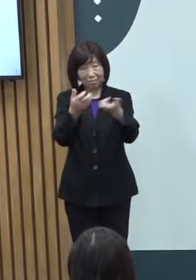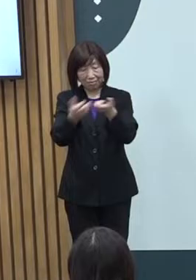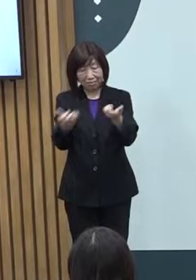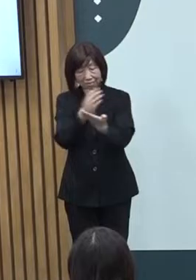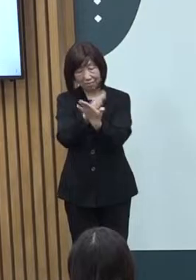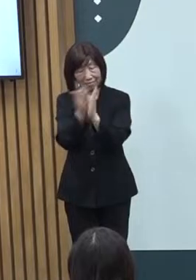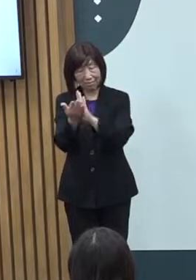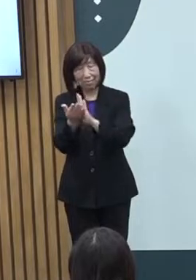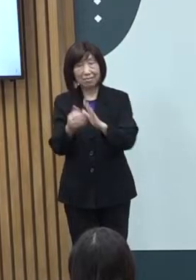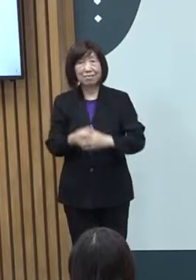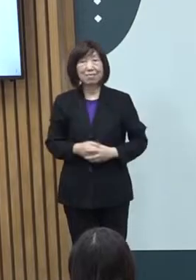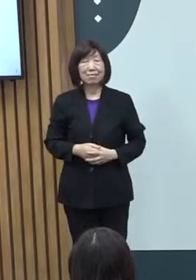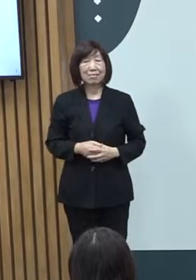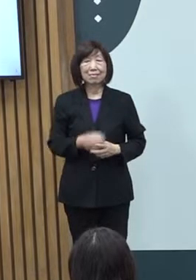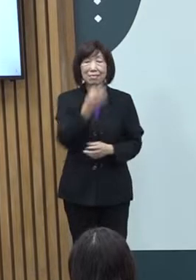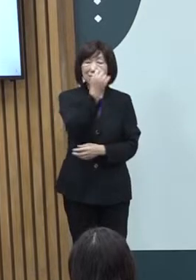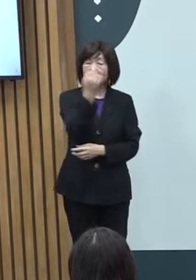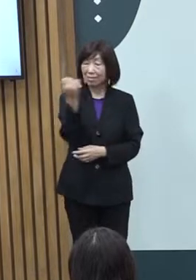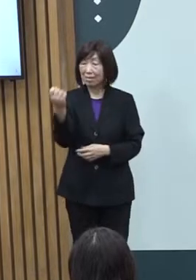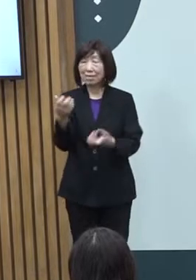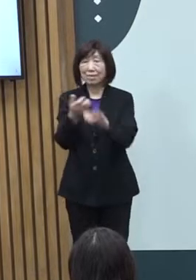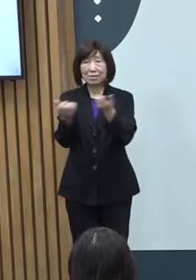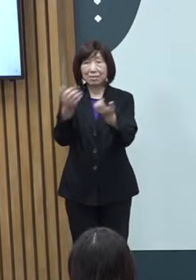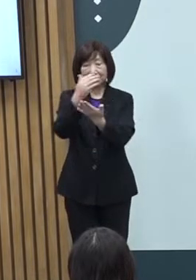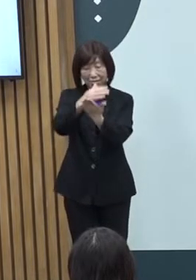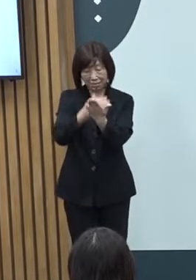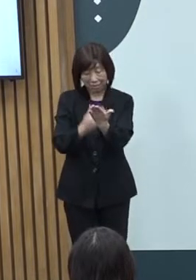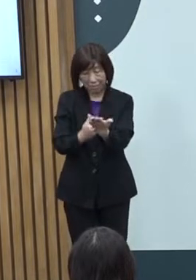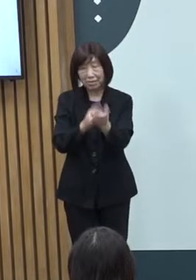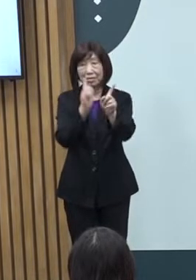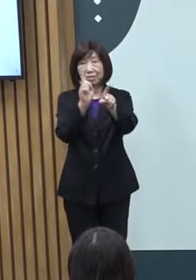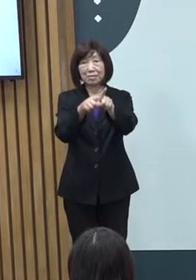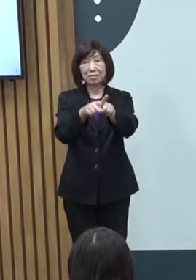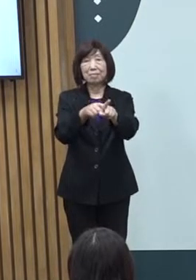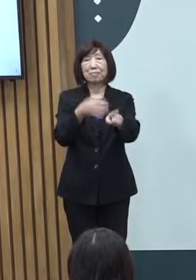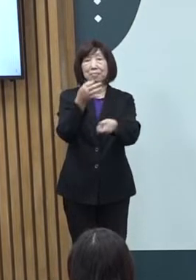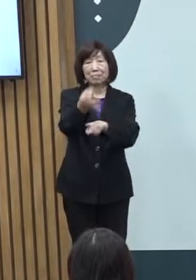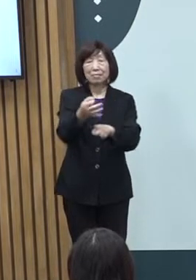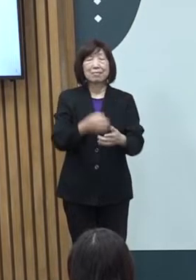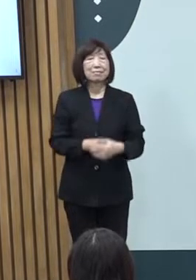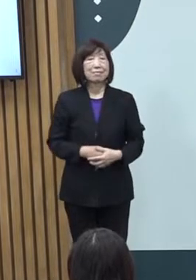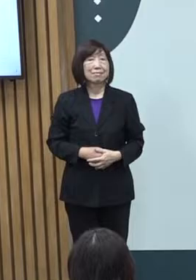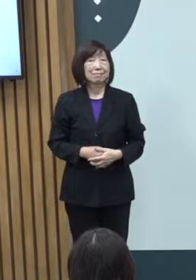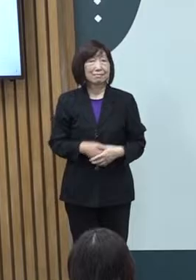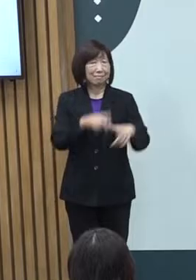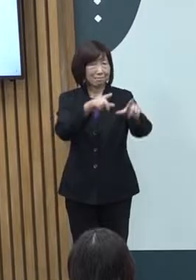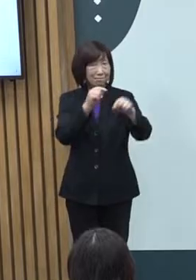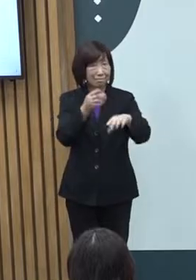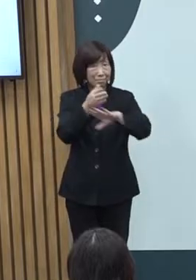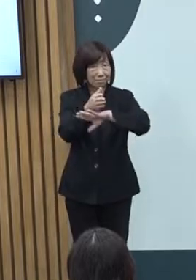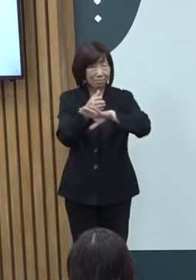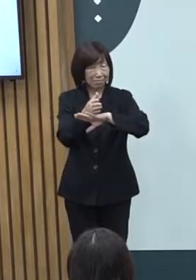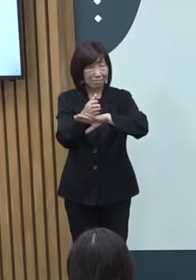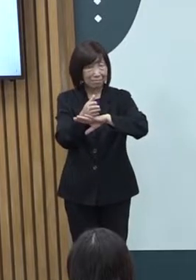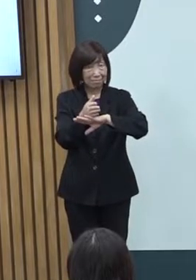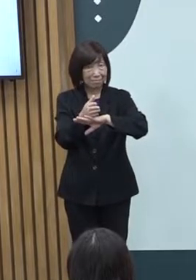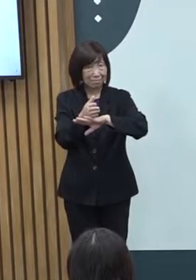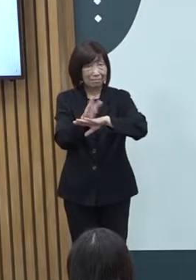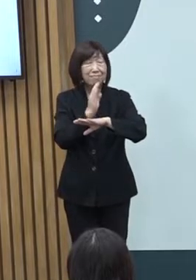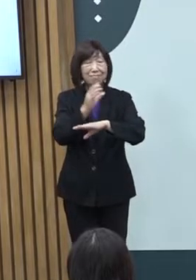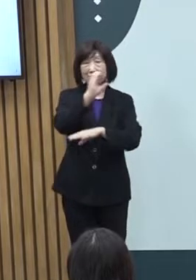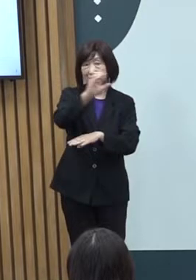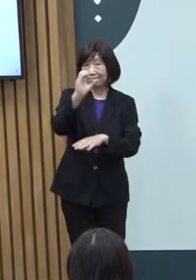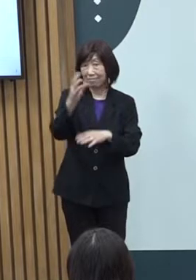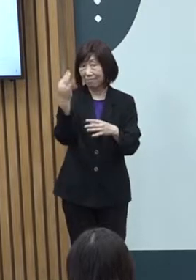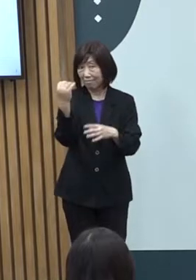这个税额的那个分类表的税额规定来课征哈，那是按照我们车辆的那个 CC